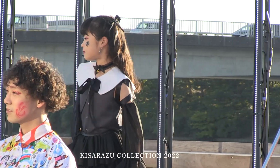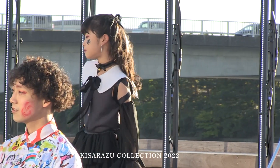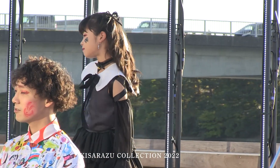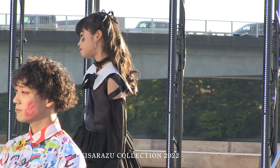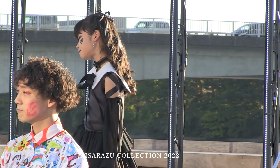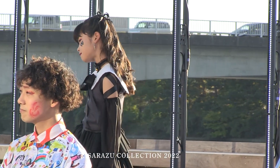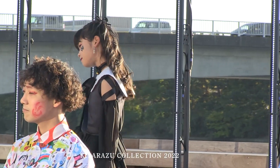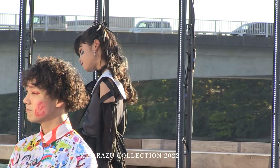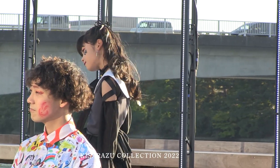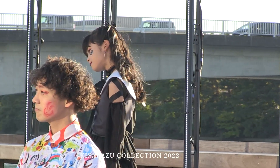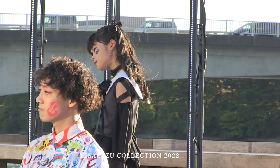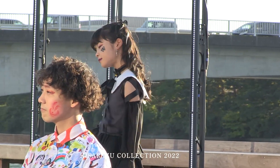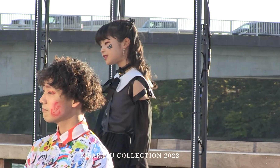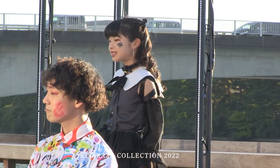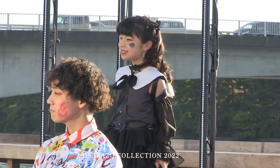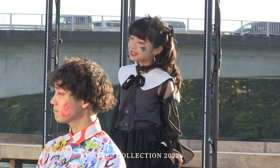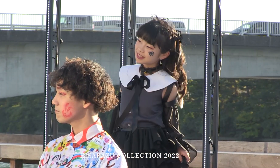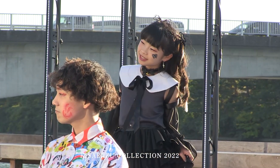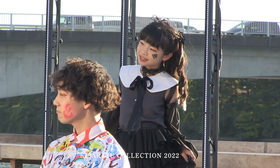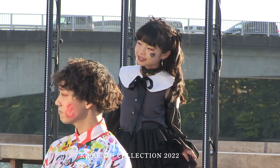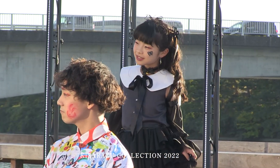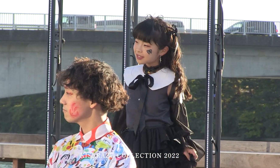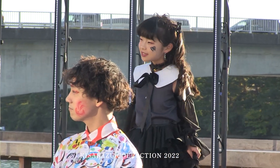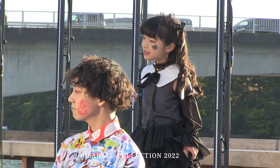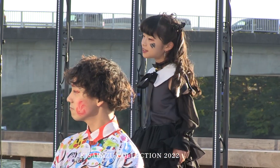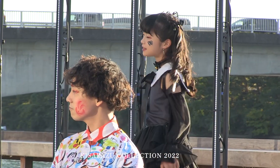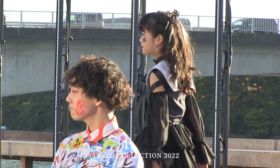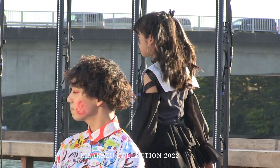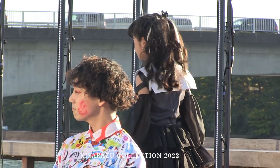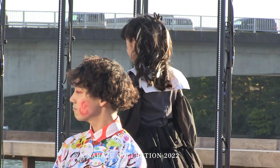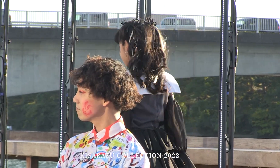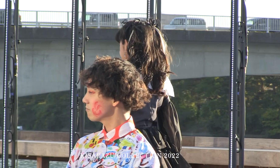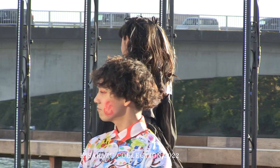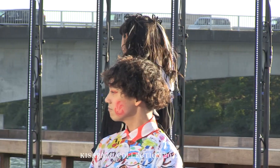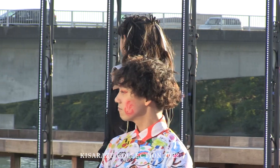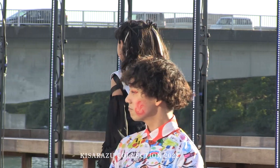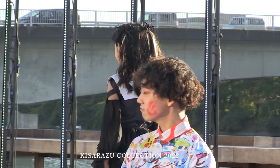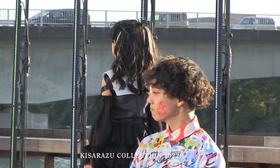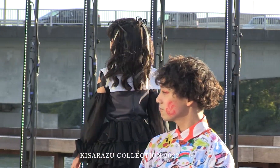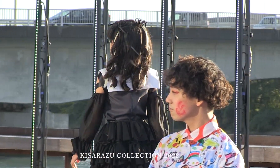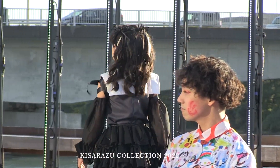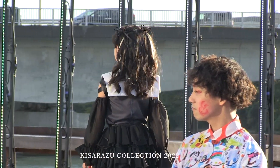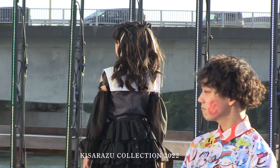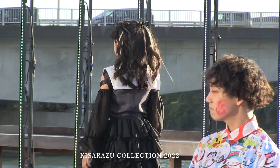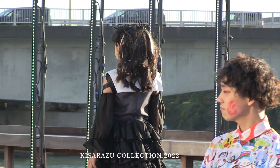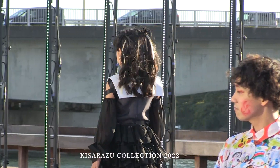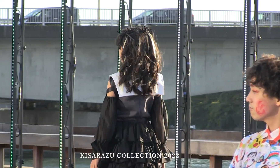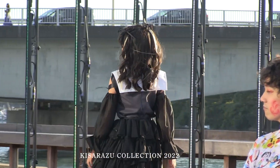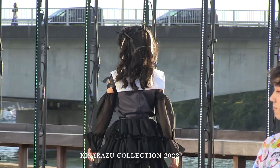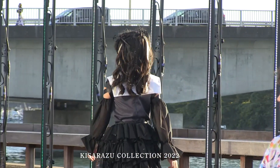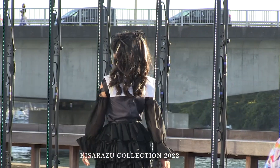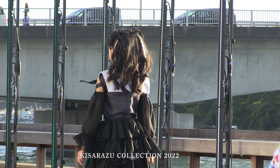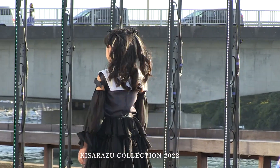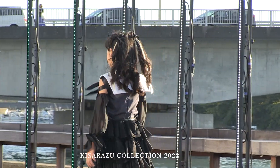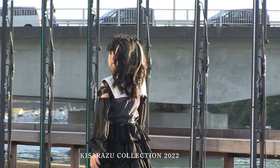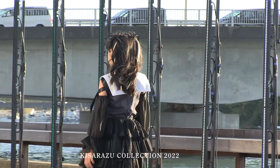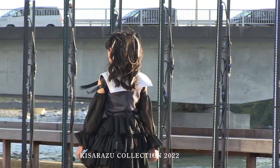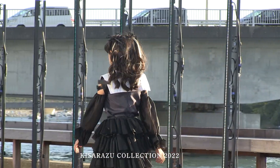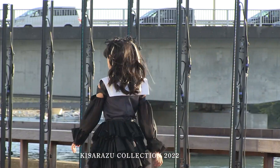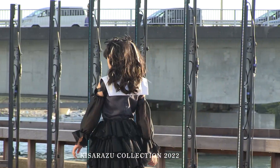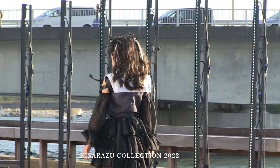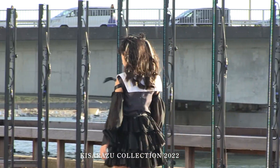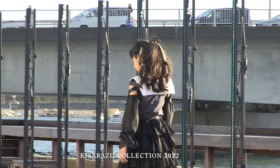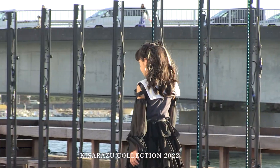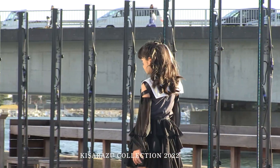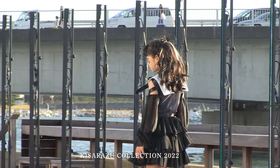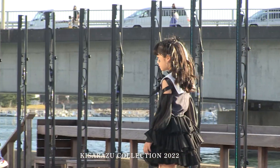で大人っぽさをさらに出しました。だけどそのスカートの周りにヒラヒラをつけることによって一